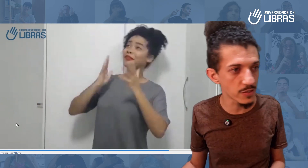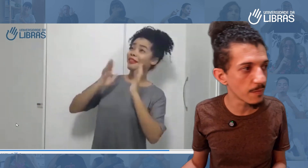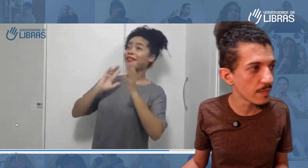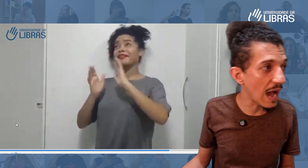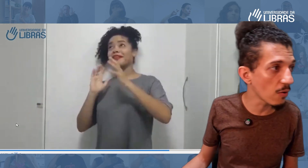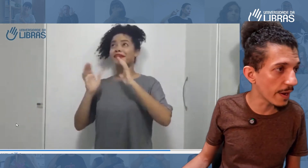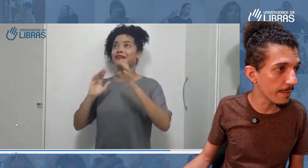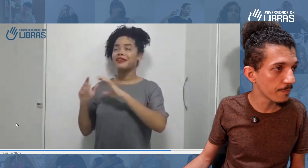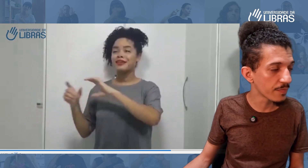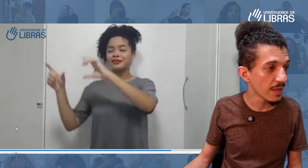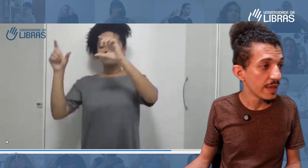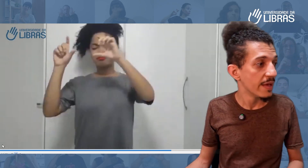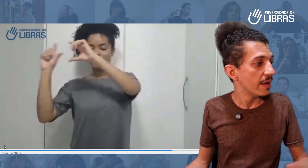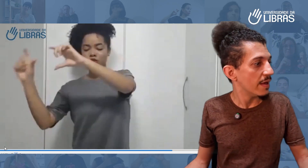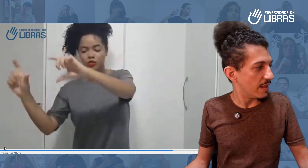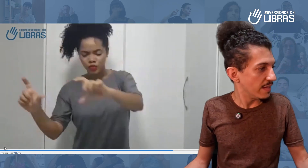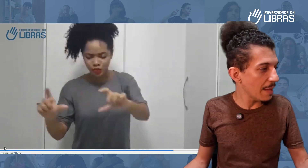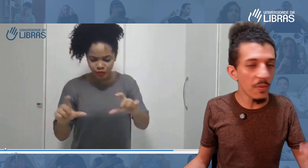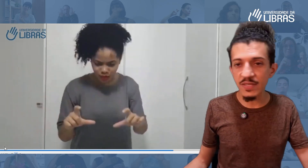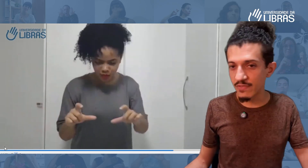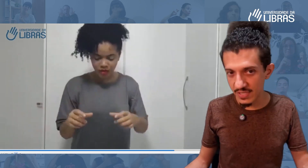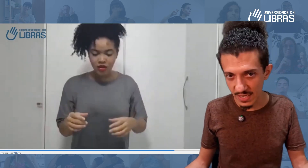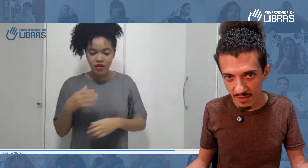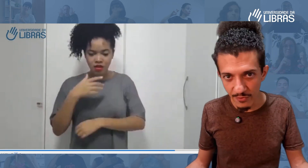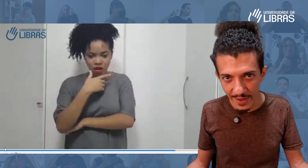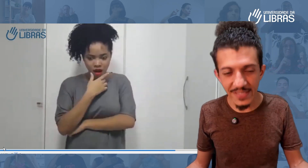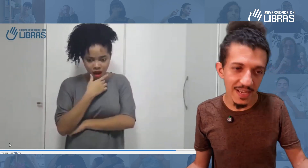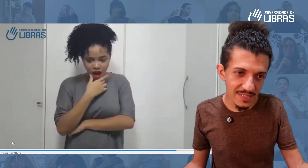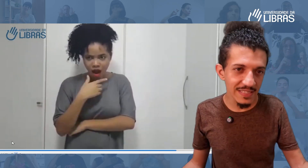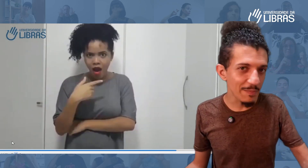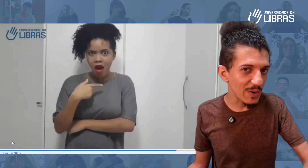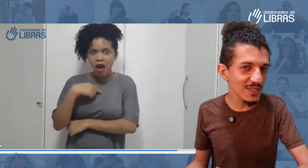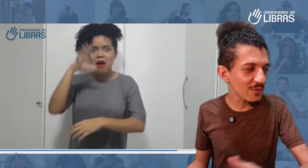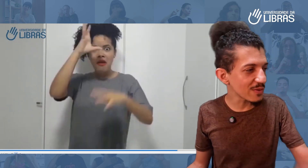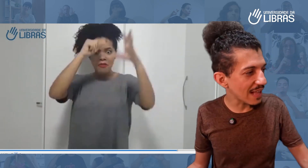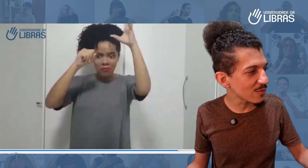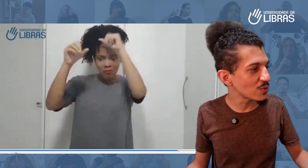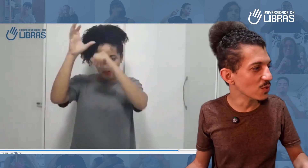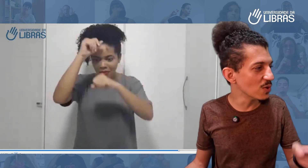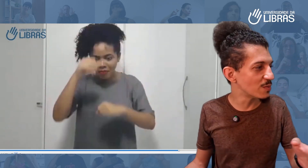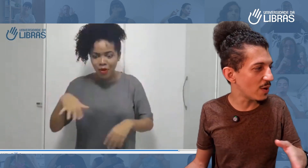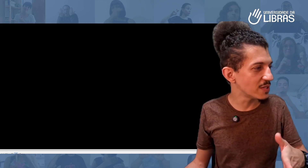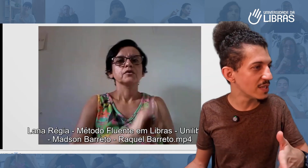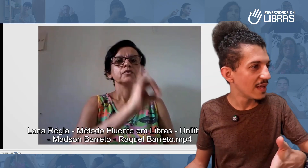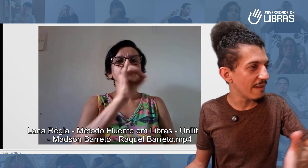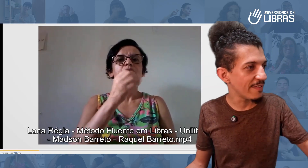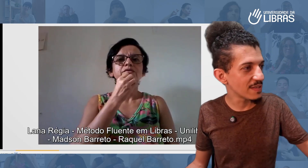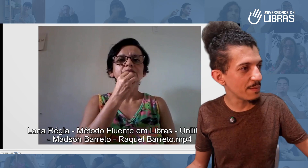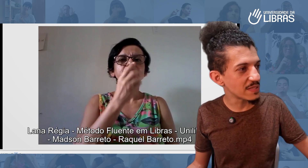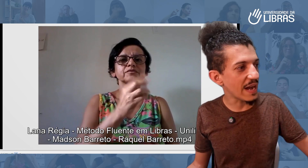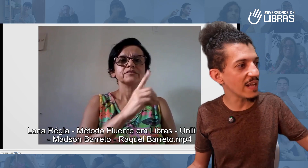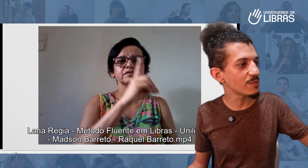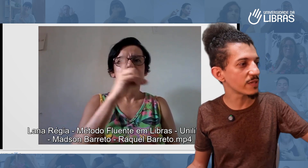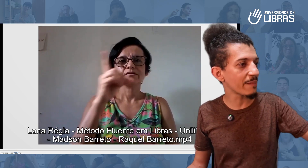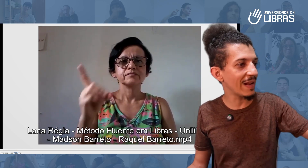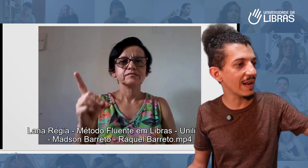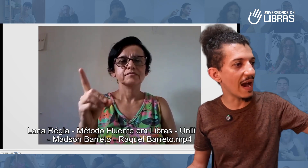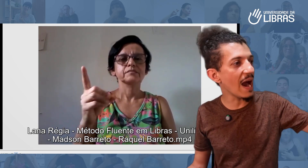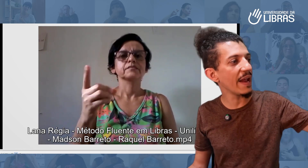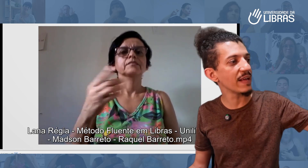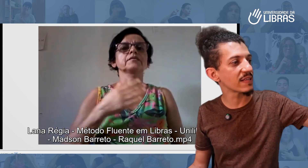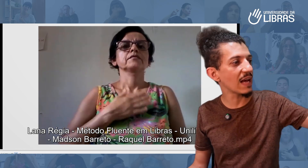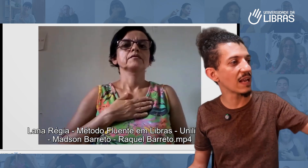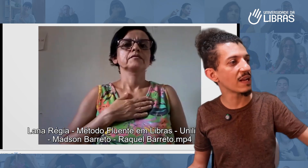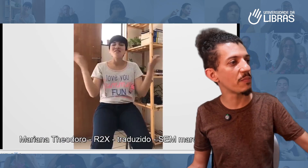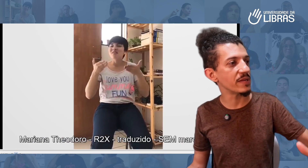fazer isso. Agora, depois que você já está fluente, aí sim você pode ter contato com surdos, pode fazer amizades, pode trabalhar na